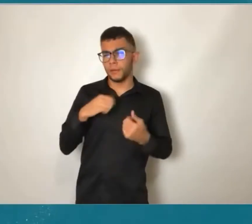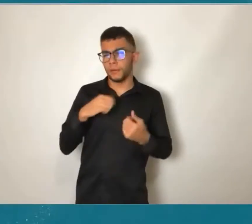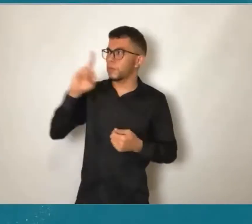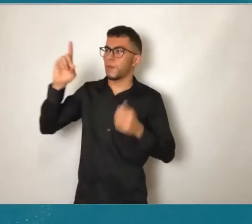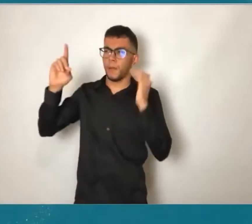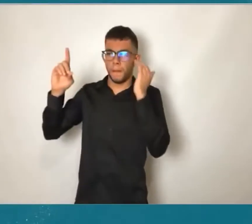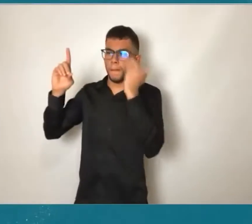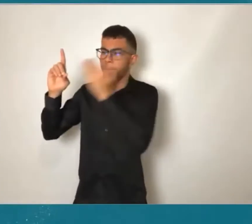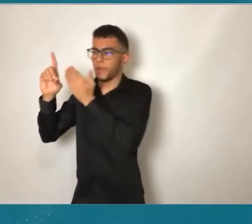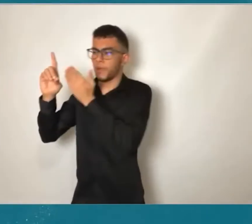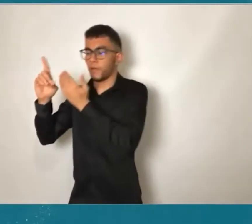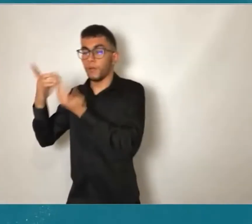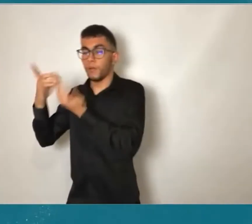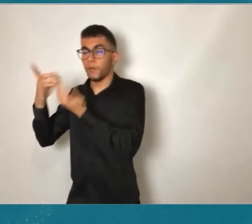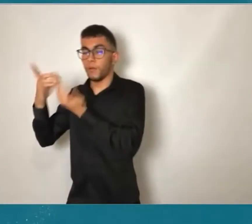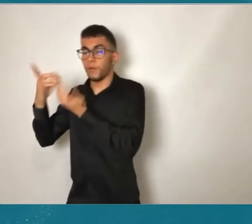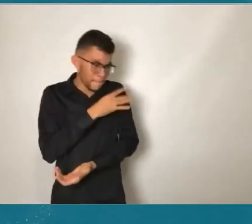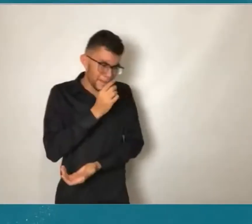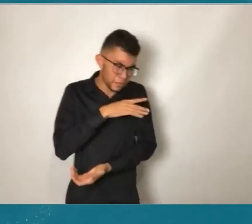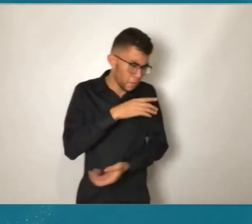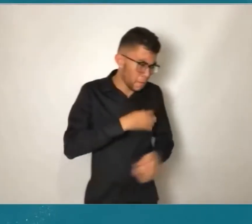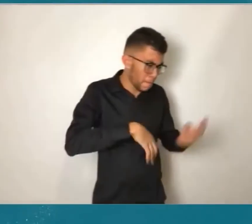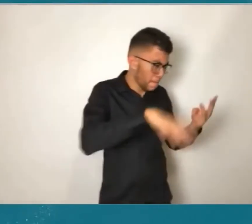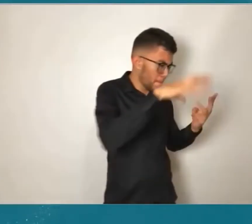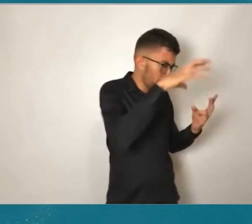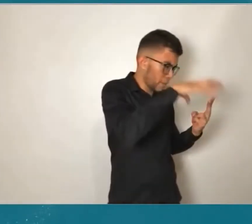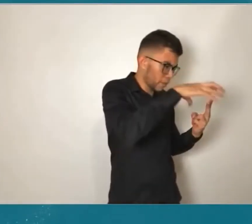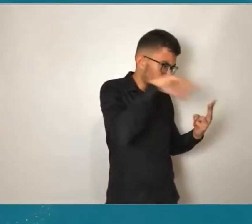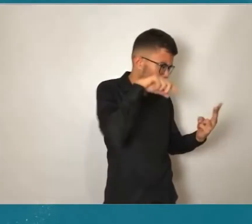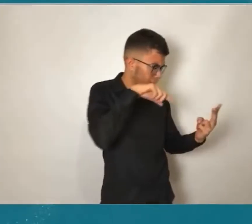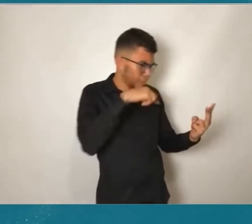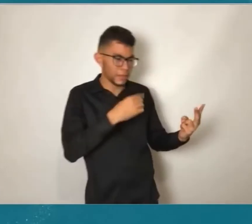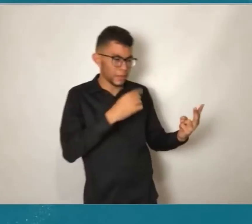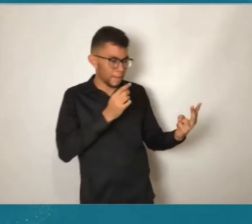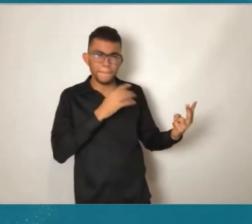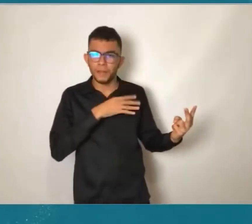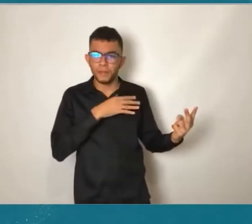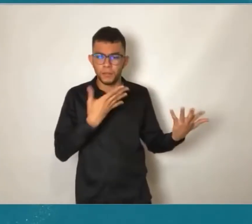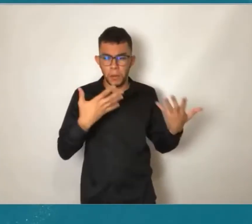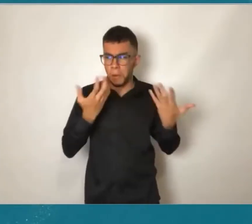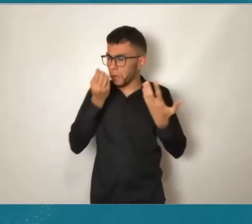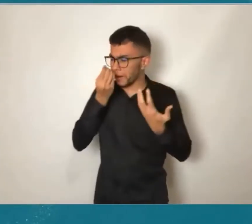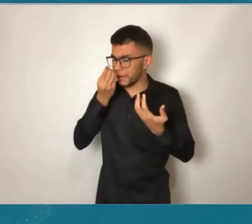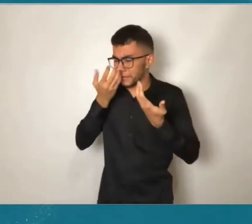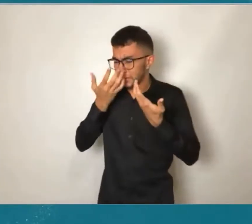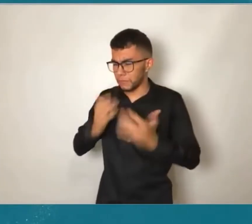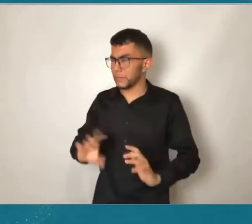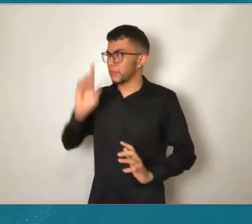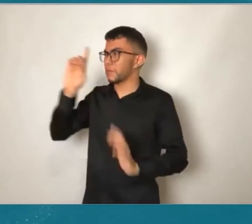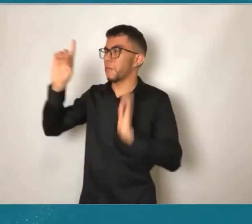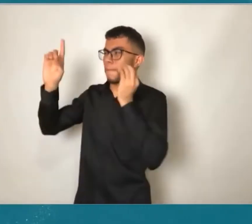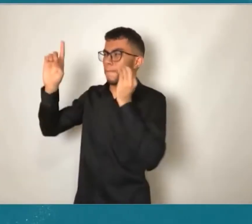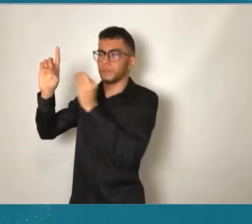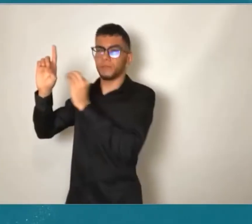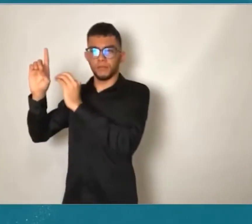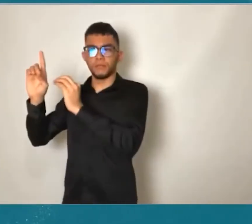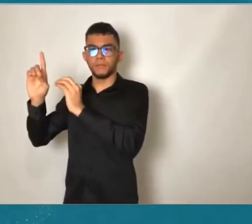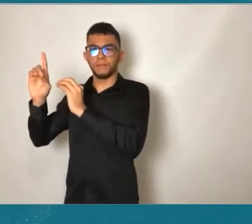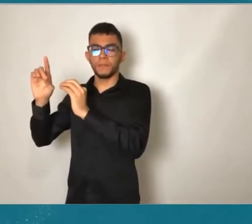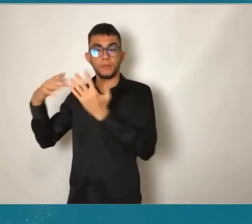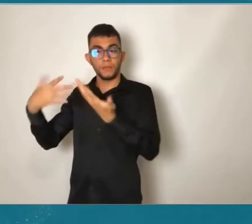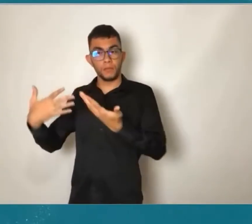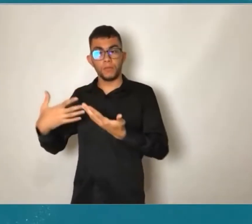Uma, né, mais perto, era com relação ao filho de Isaías. Tá? Só